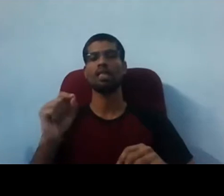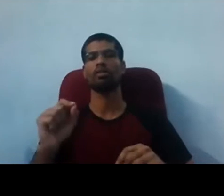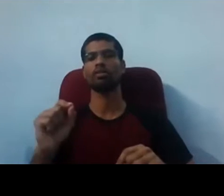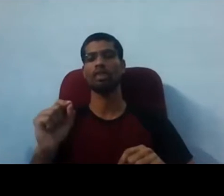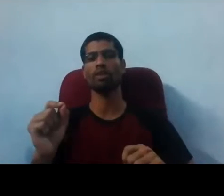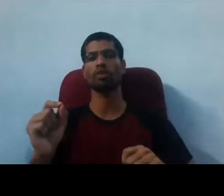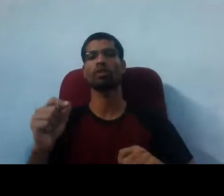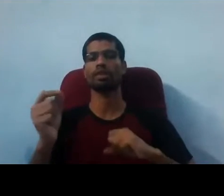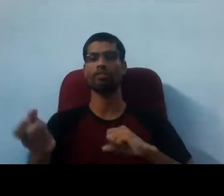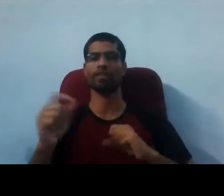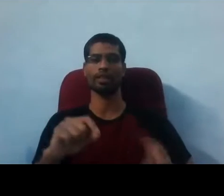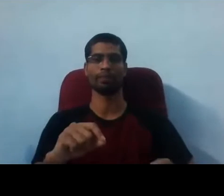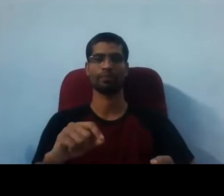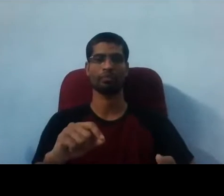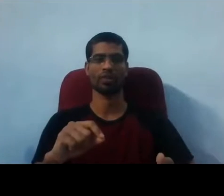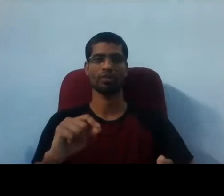था,